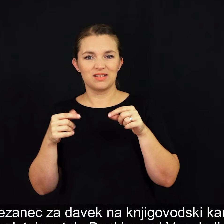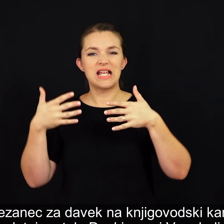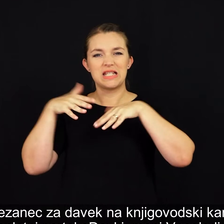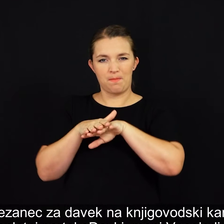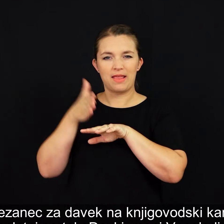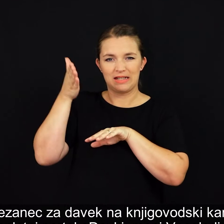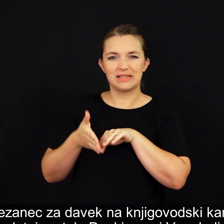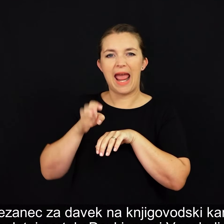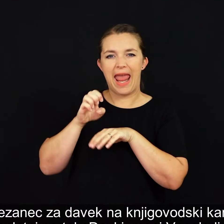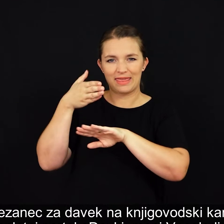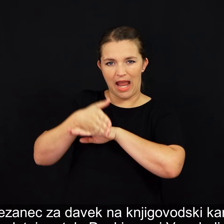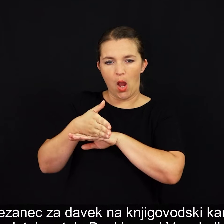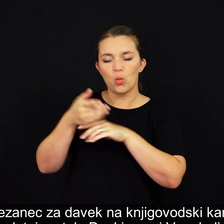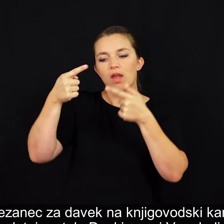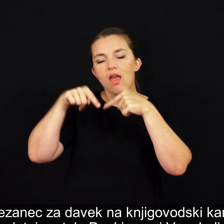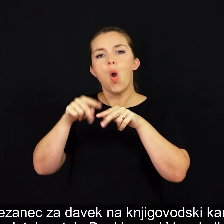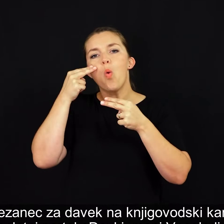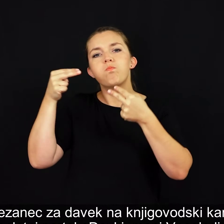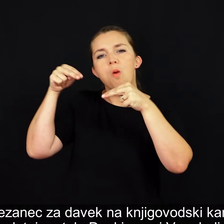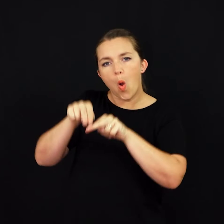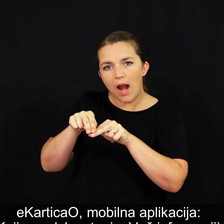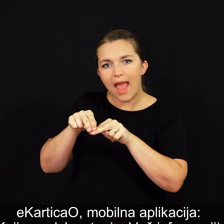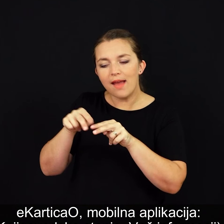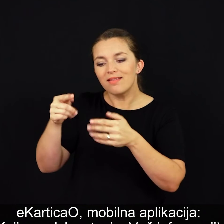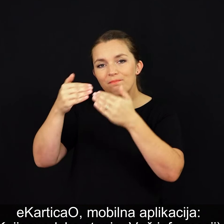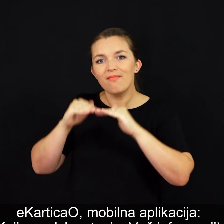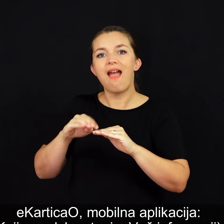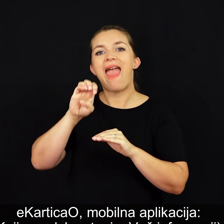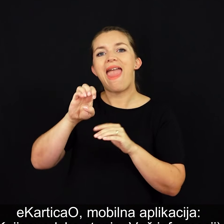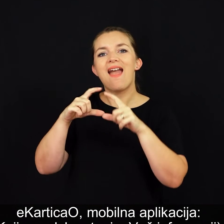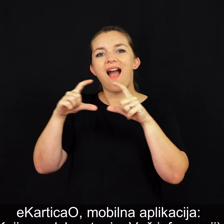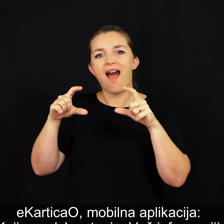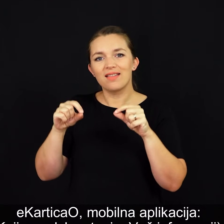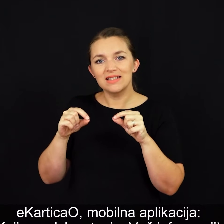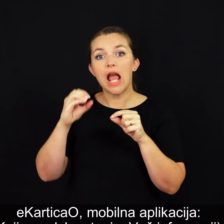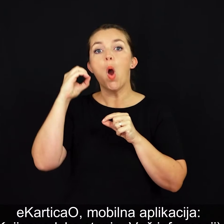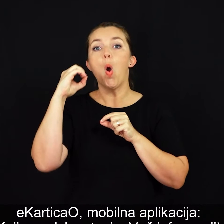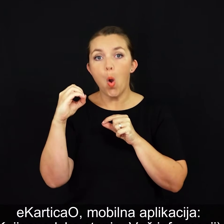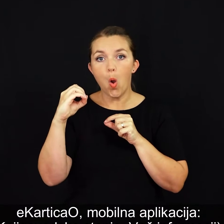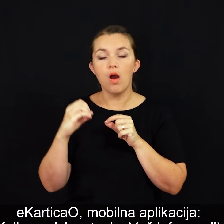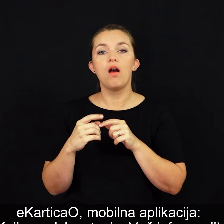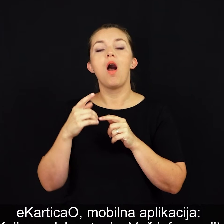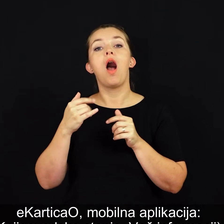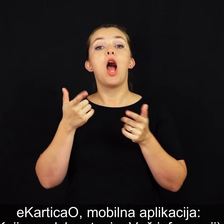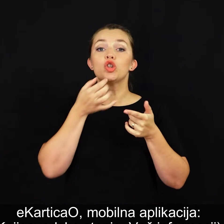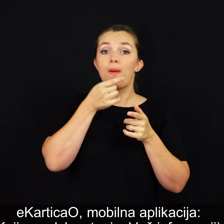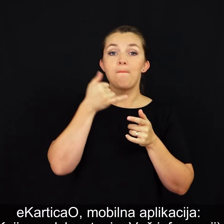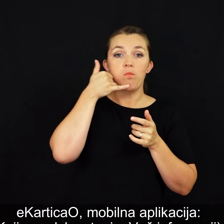portal e-davki, meni Vpogledi, e-kartica O, mobilna aplikacija,